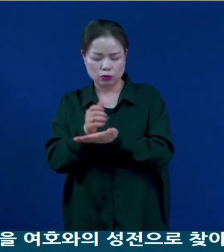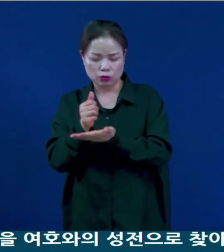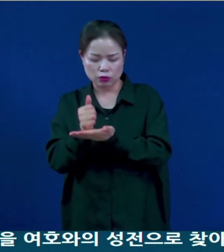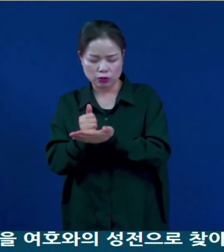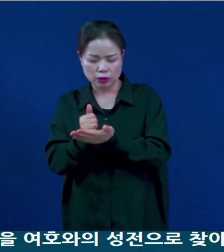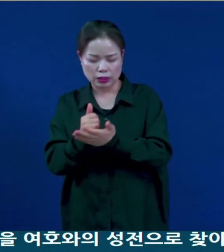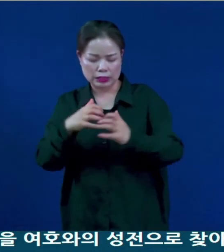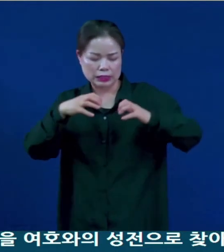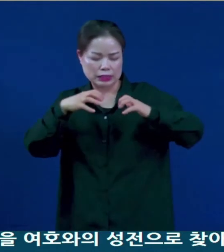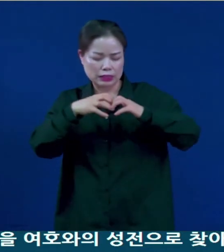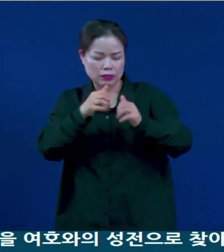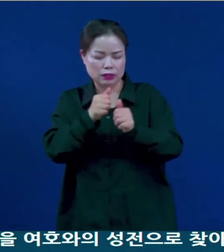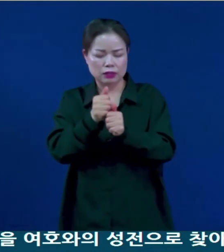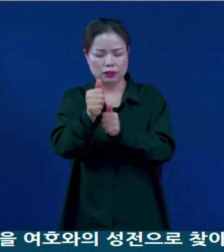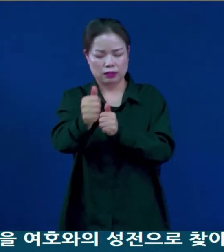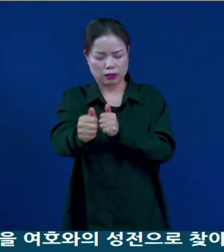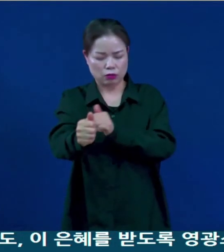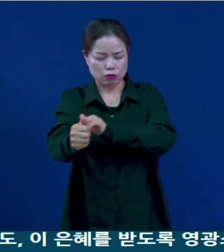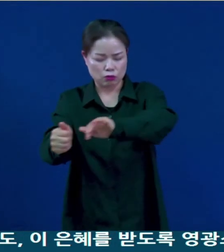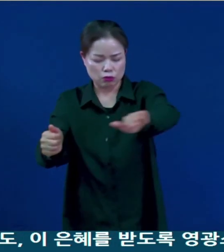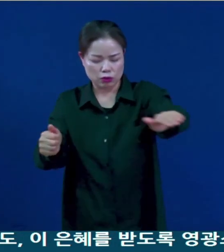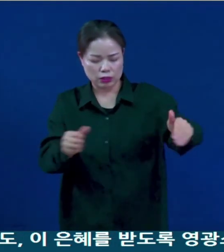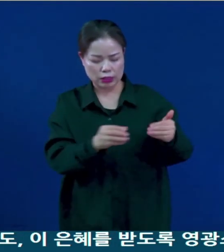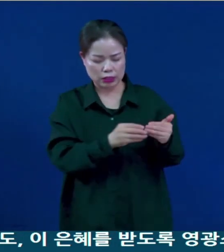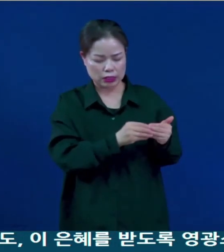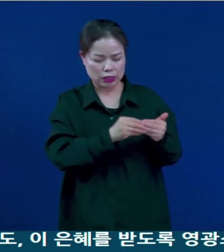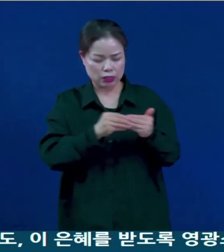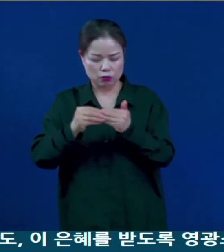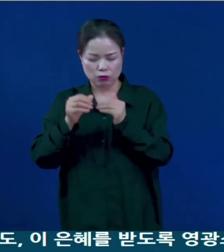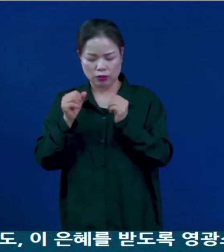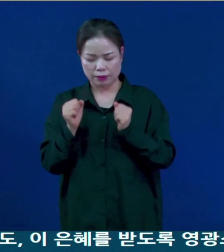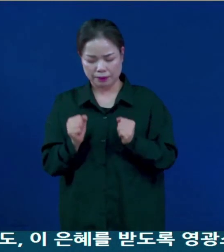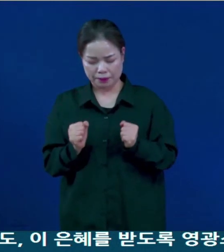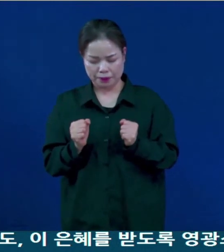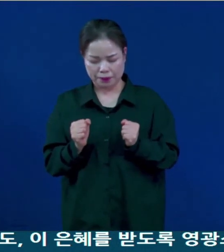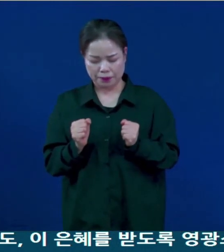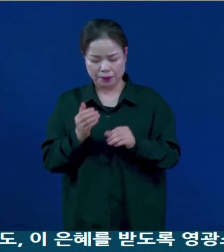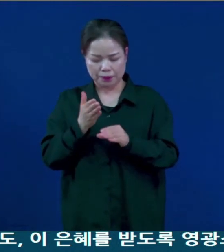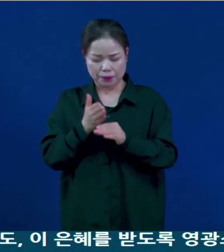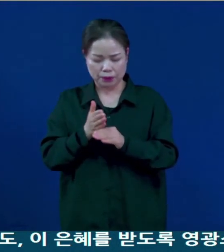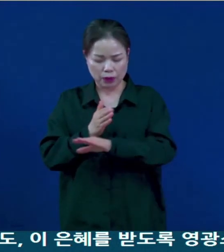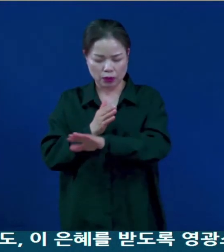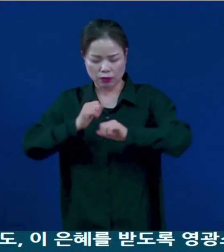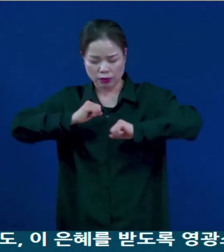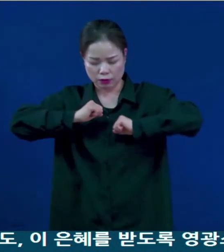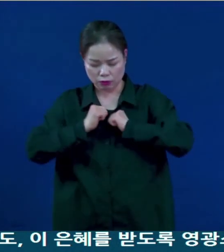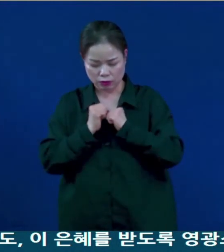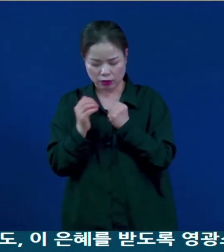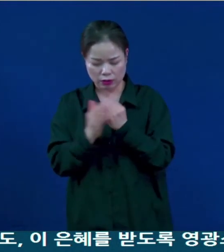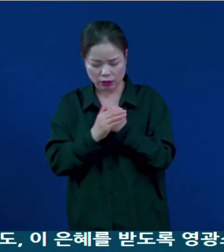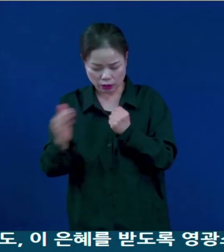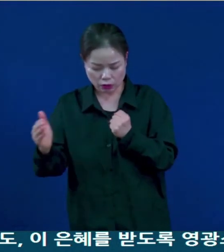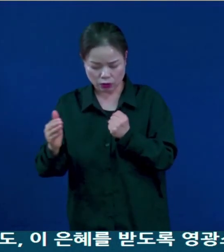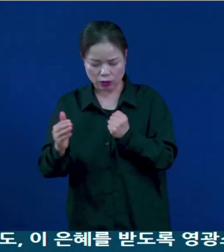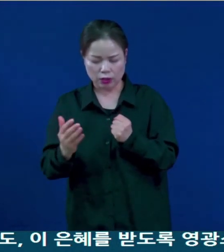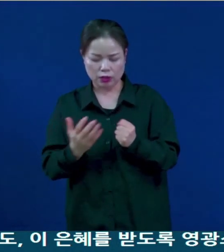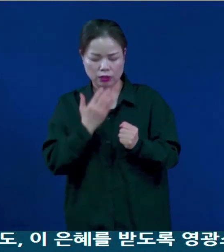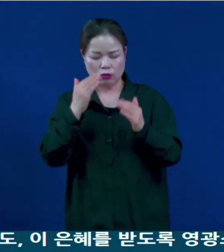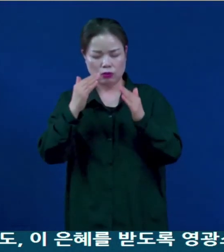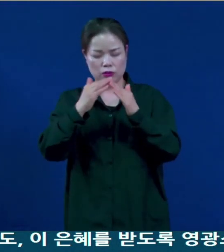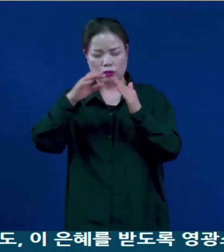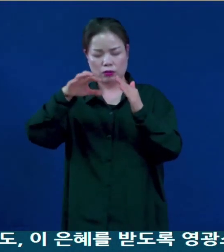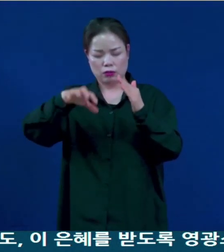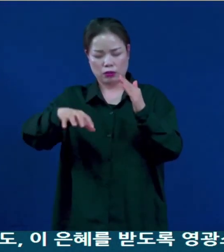그리스도께서 이 전쟁에 승리하시고 우리를 이끌고 계십니다. 우리가 따르게 싸우니 이